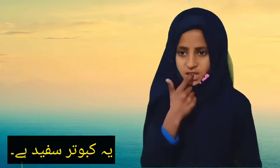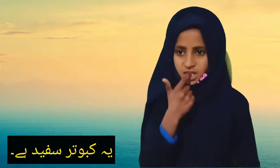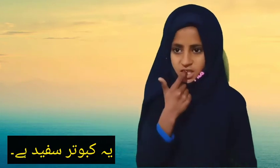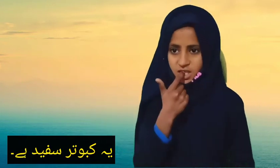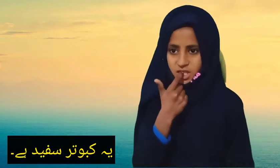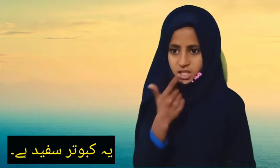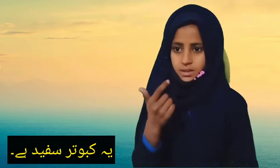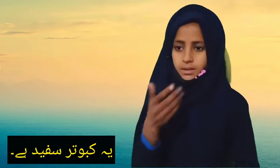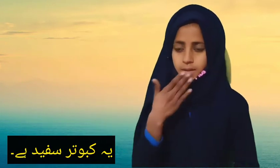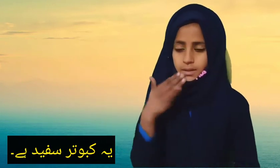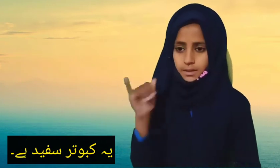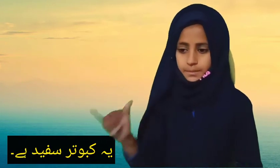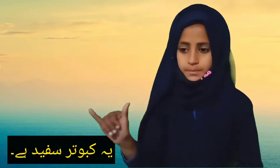सफेद है।